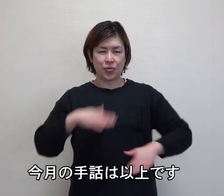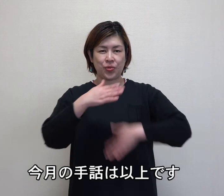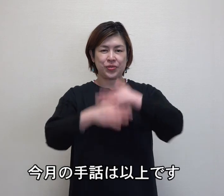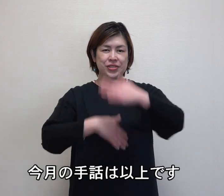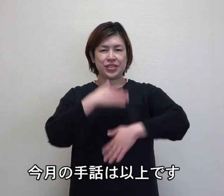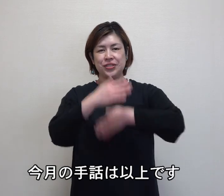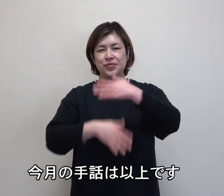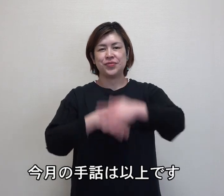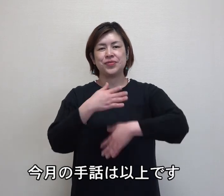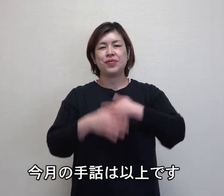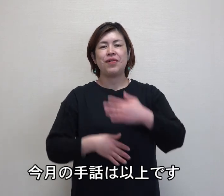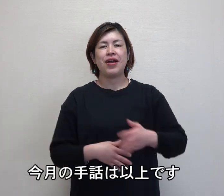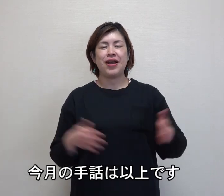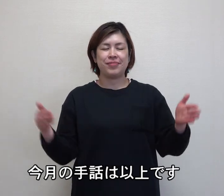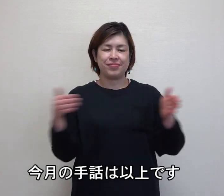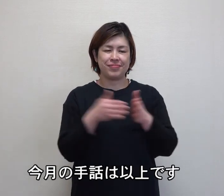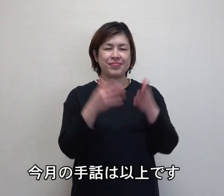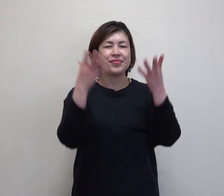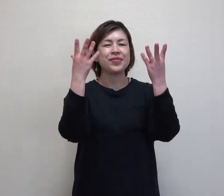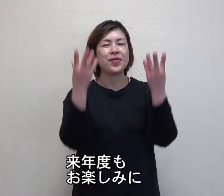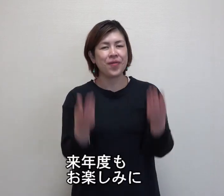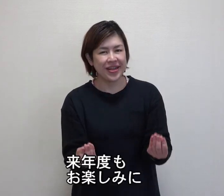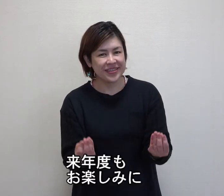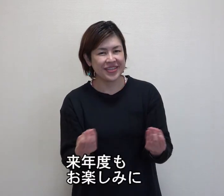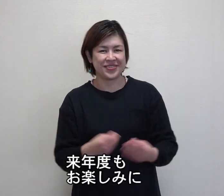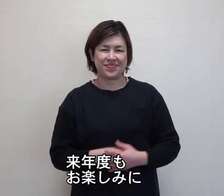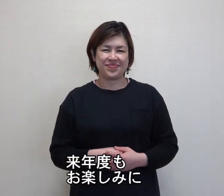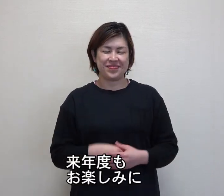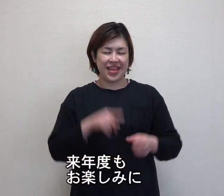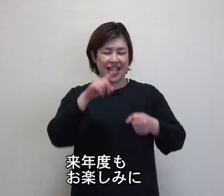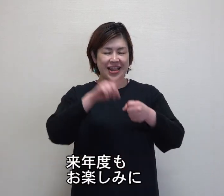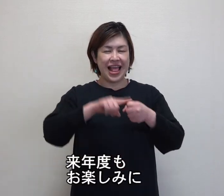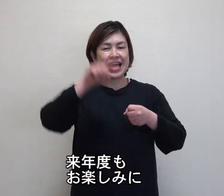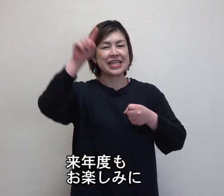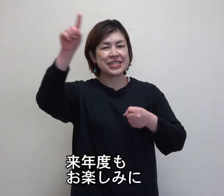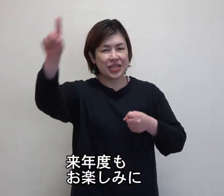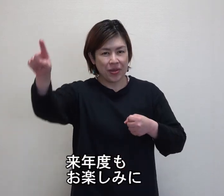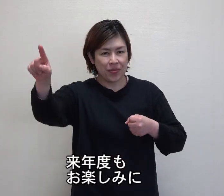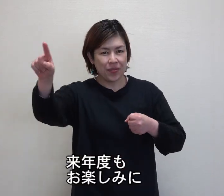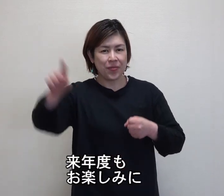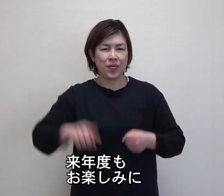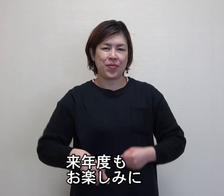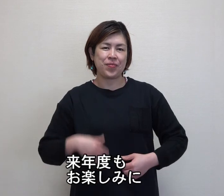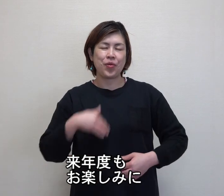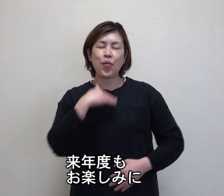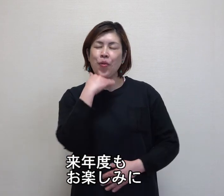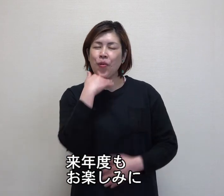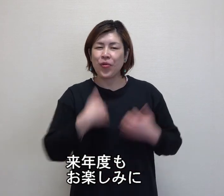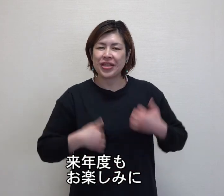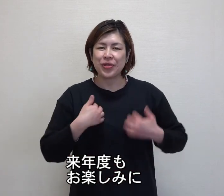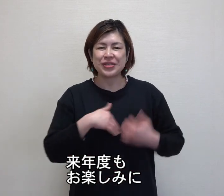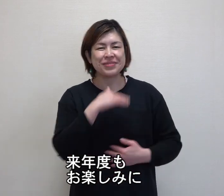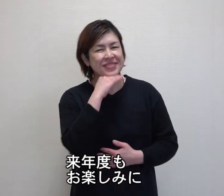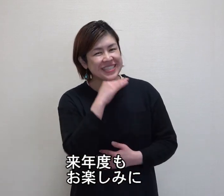今月の手話は以上です。来年度もお楽しみに。